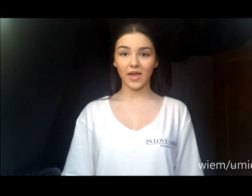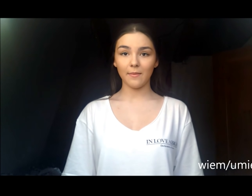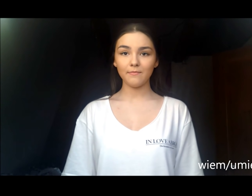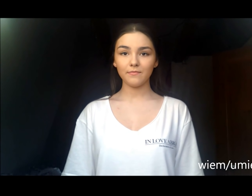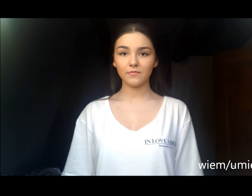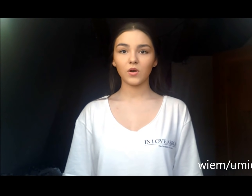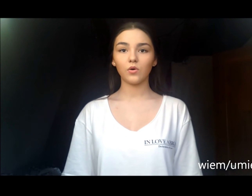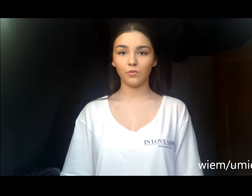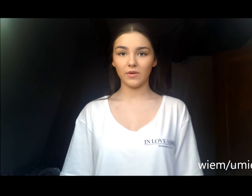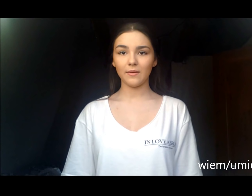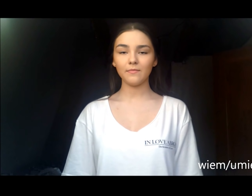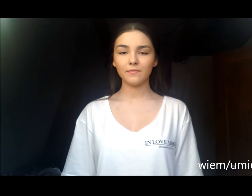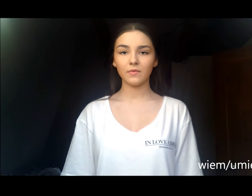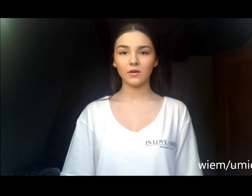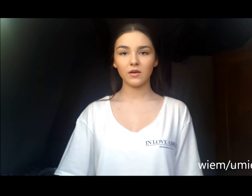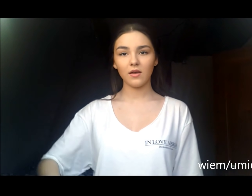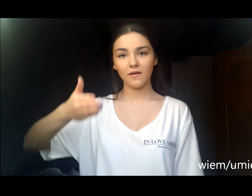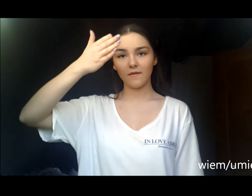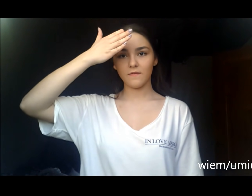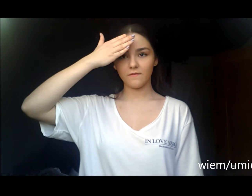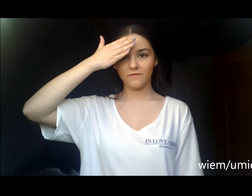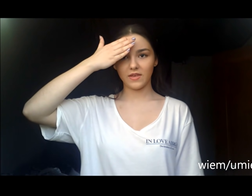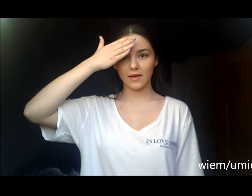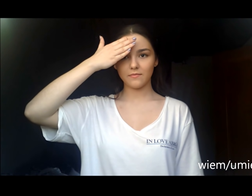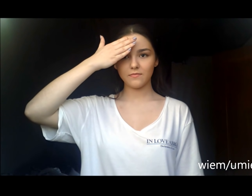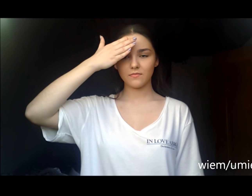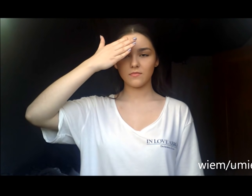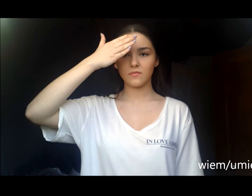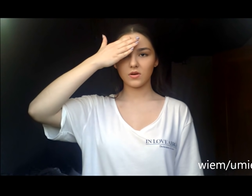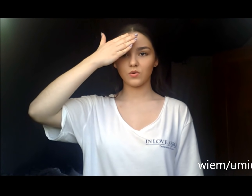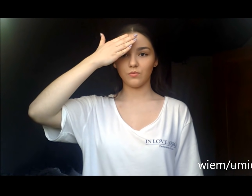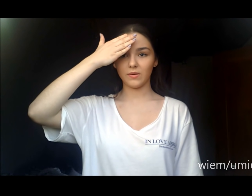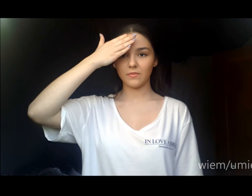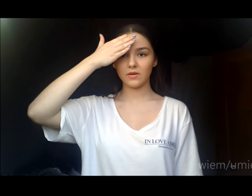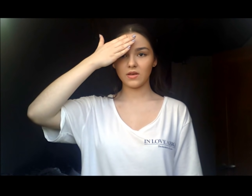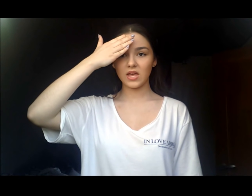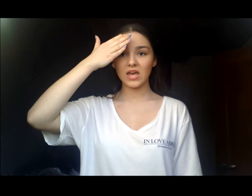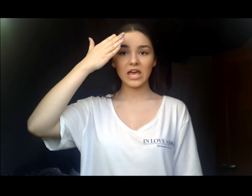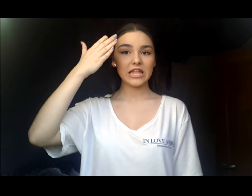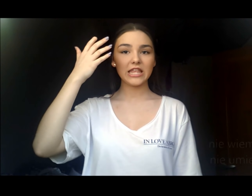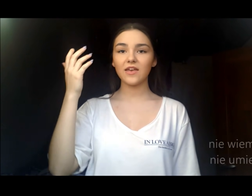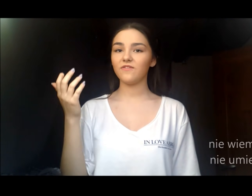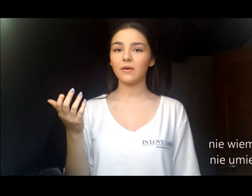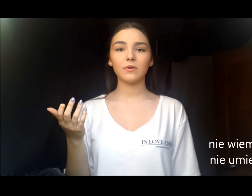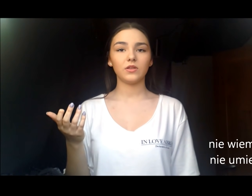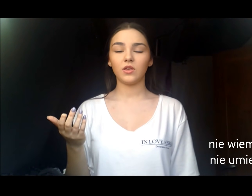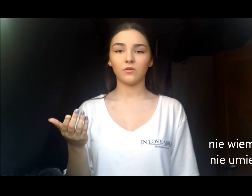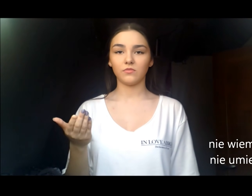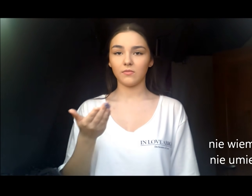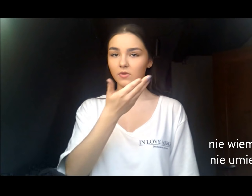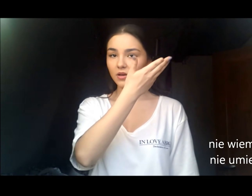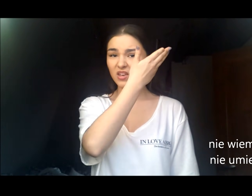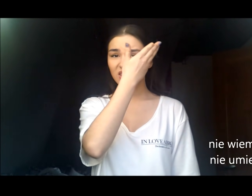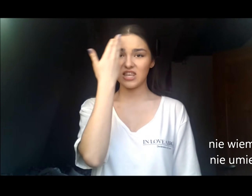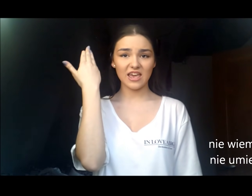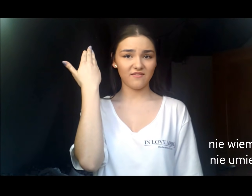Wiem. Umiem. Wiem. Umiem. Nie wiem, nie umiem. Nie